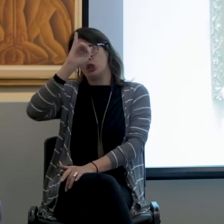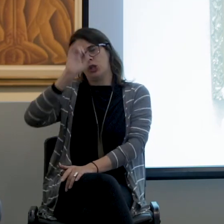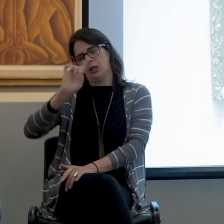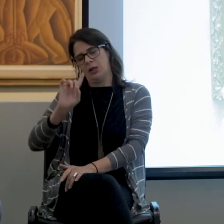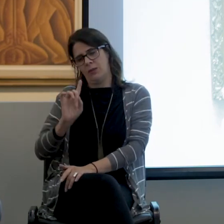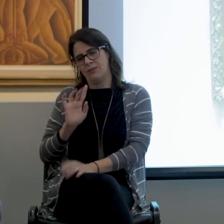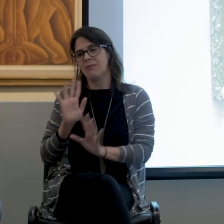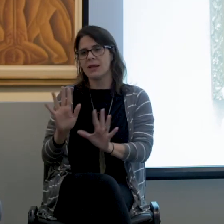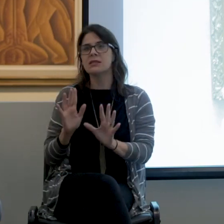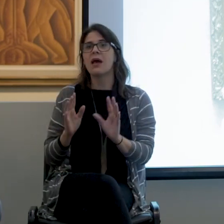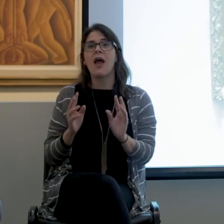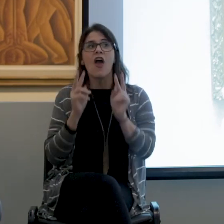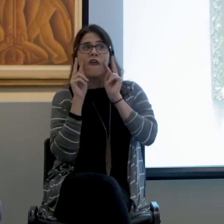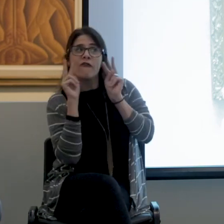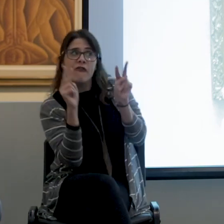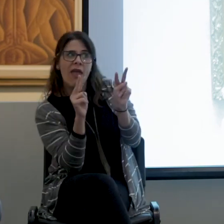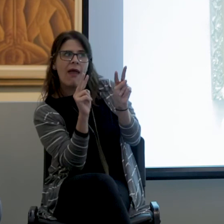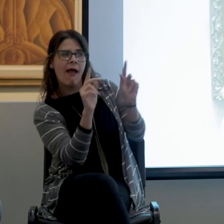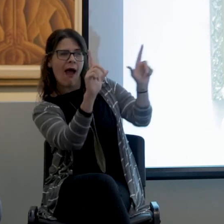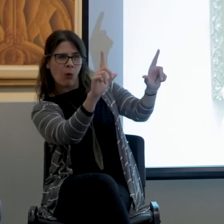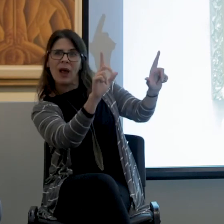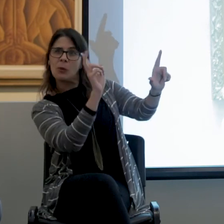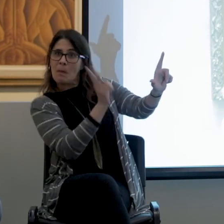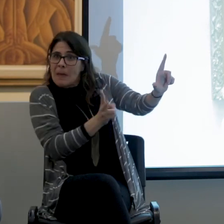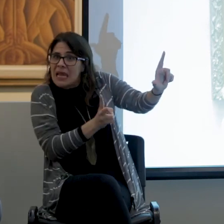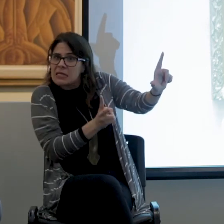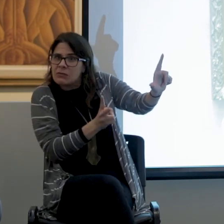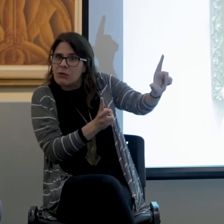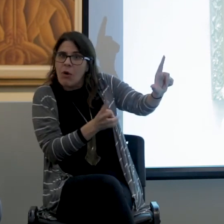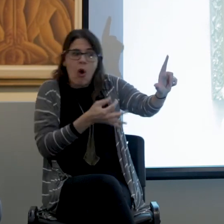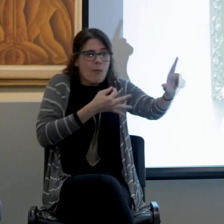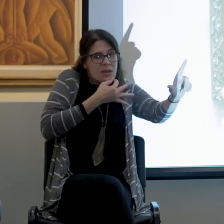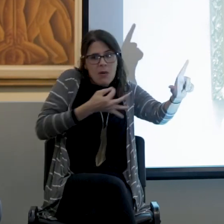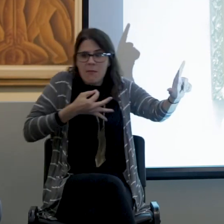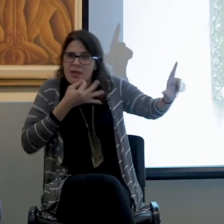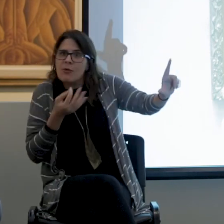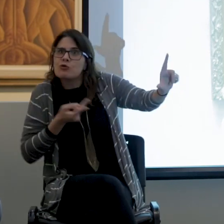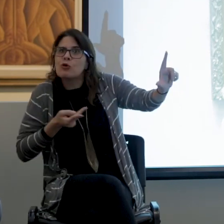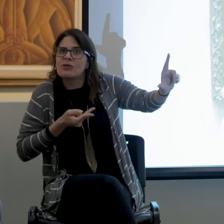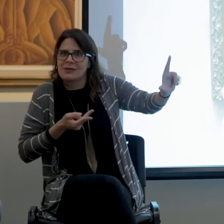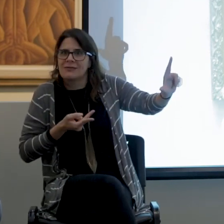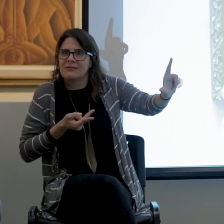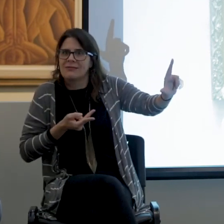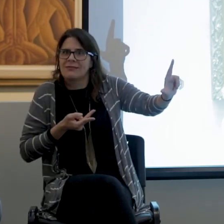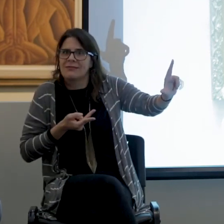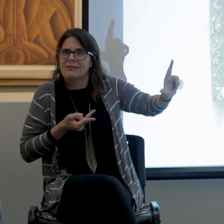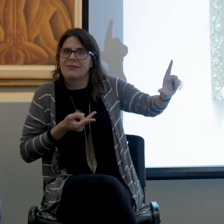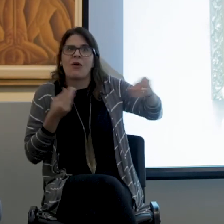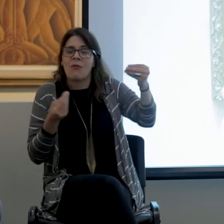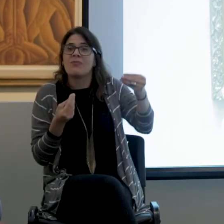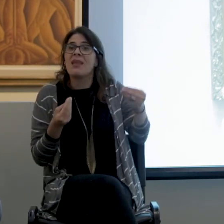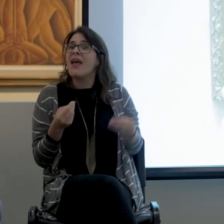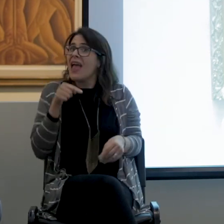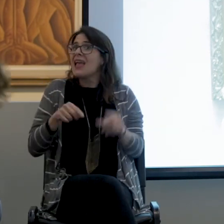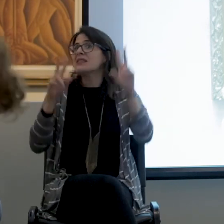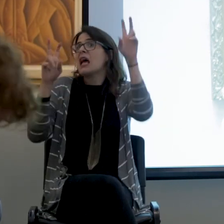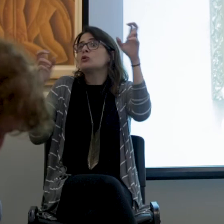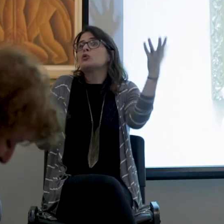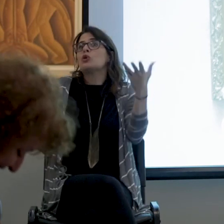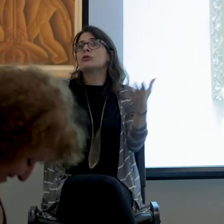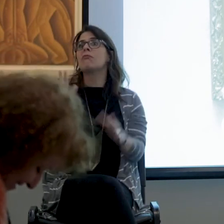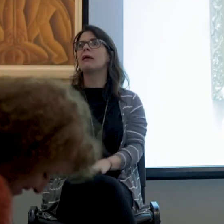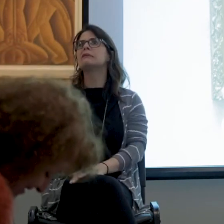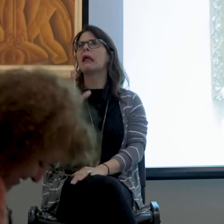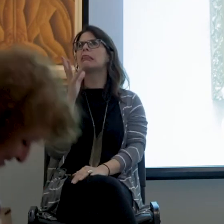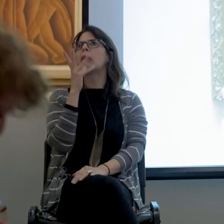E o que isso significa para a arte, para a crítica que veio depois. Esse era o assunto de hoje, mas levei 1h30 para chegar nele. Então agora eu cheguei. Na semana que vem a gente